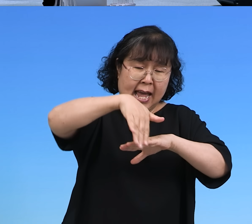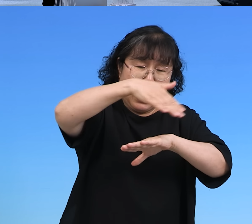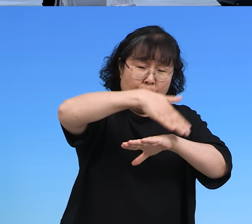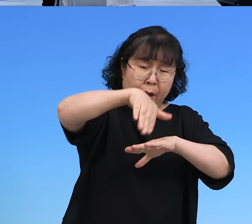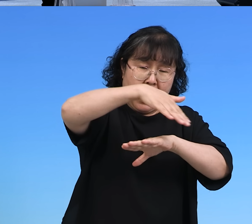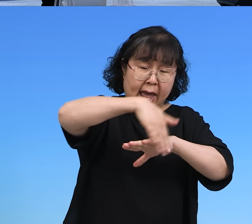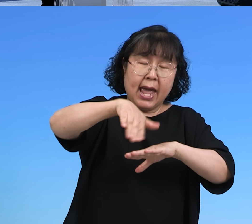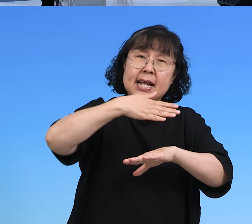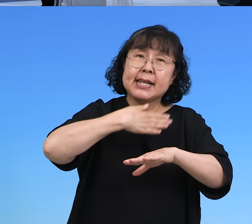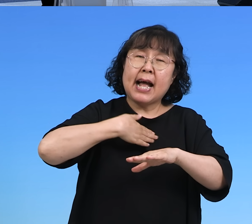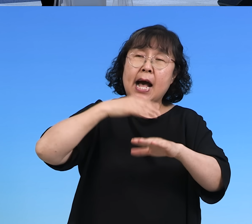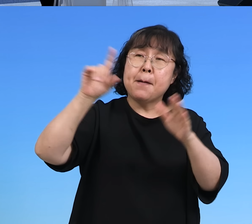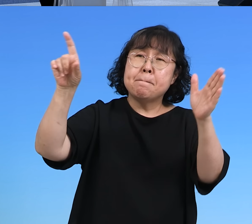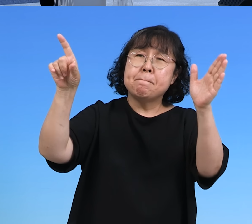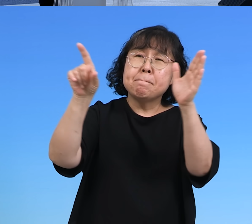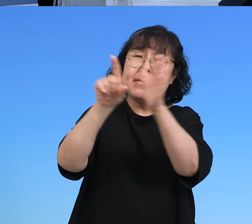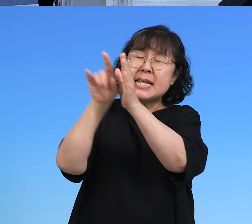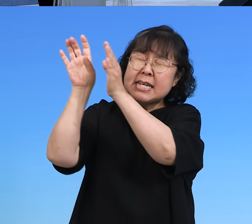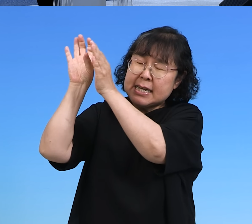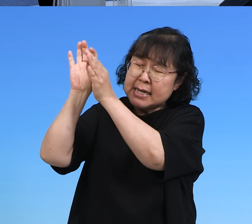나는 믿으며 살리.